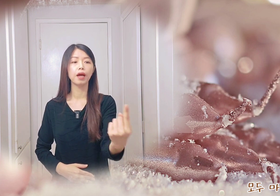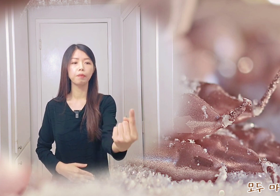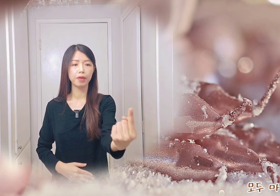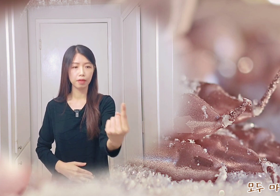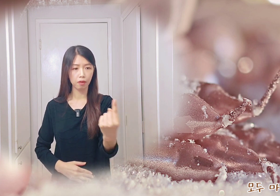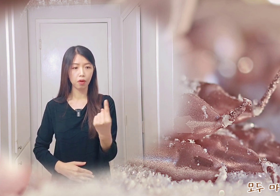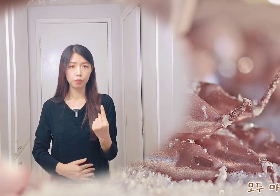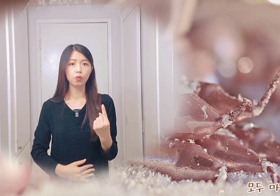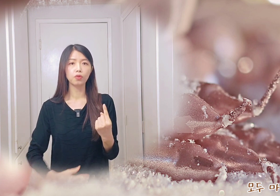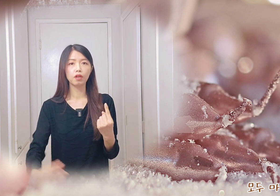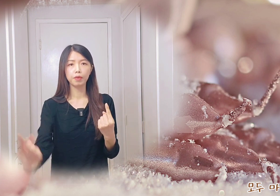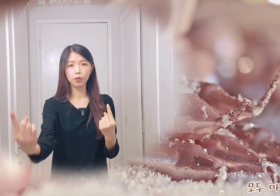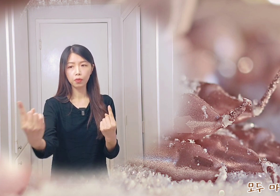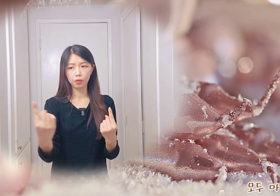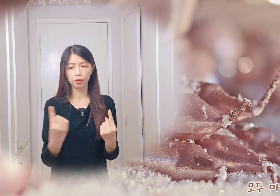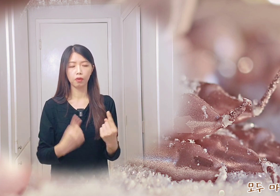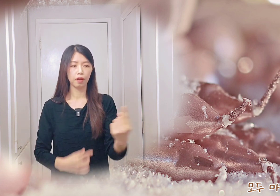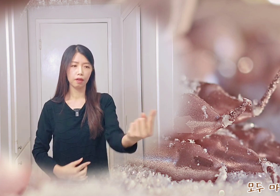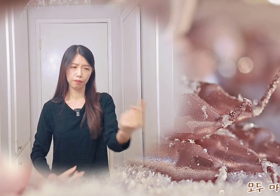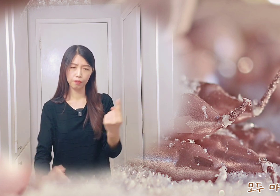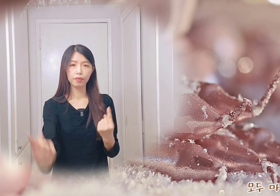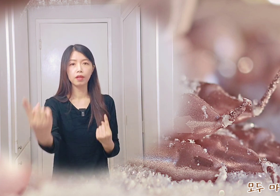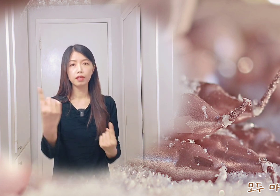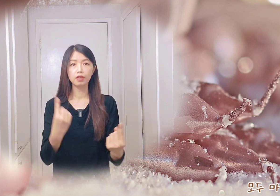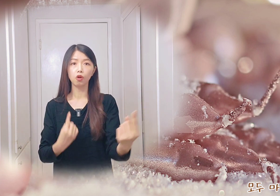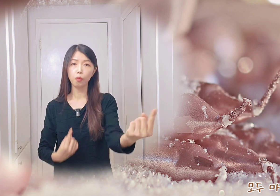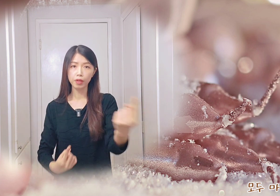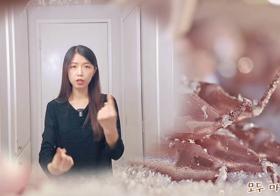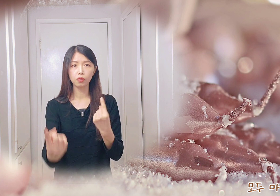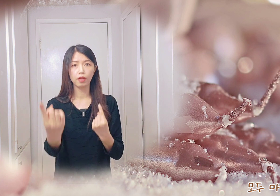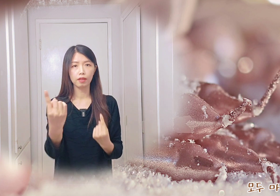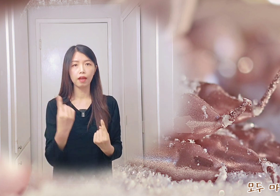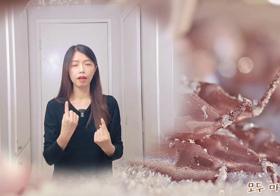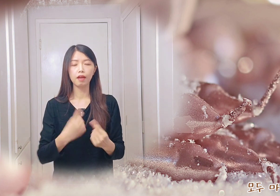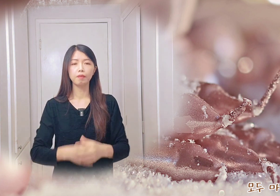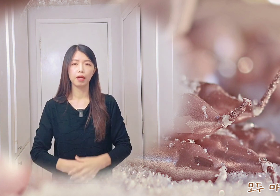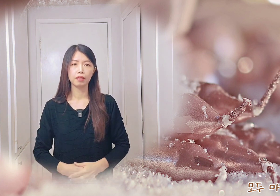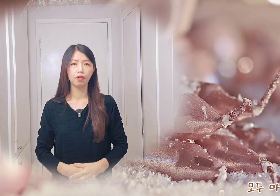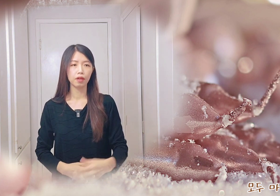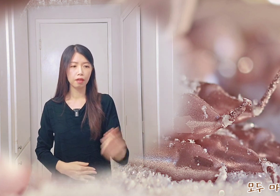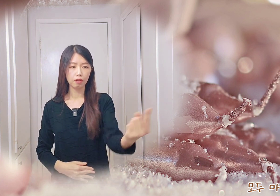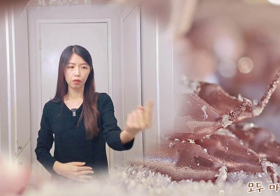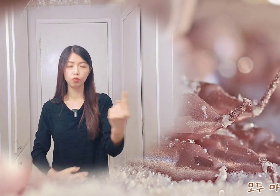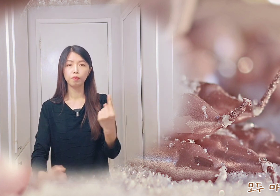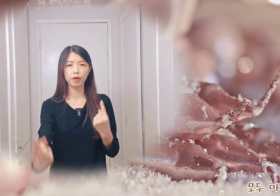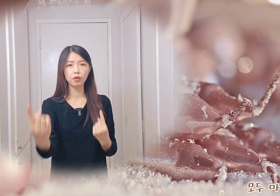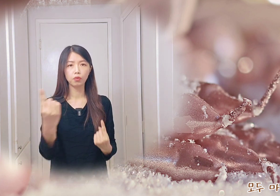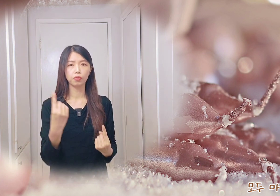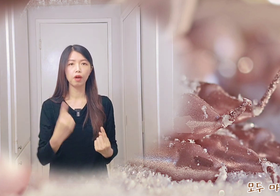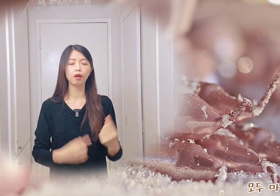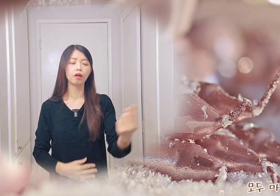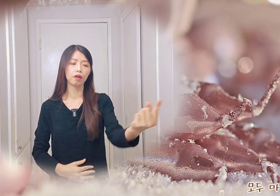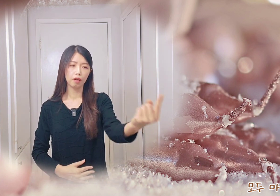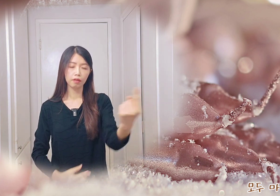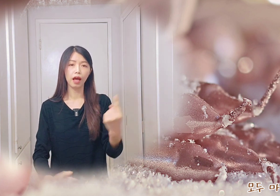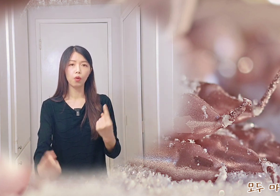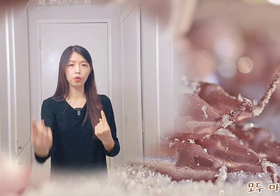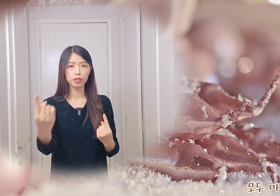거기 때문에 앞에서. 복수의 의미로 이렇게. 사실 여러 번 하셔도 되는데 박자 관계상 이렇게 2번만